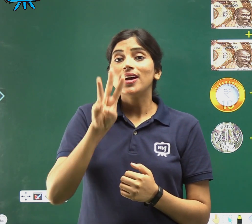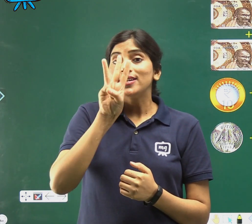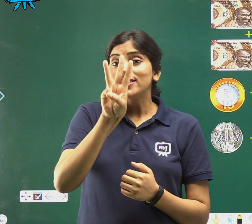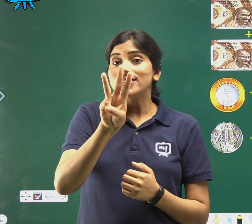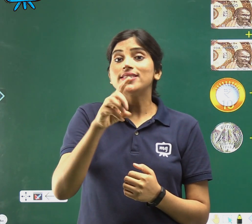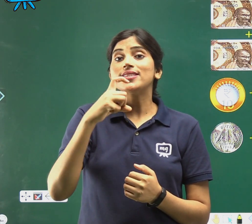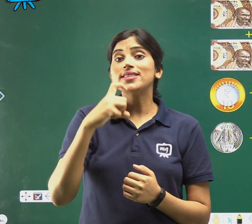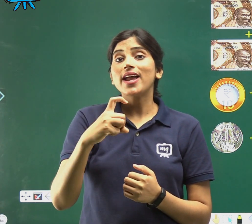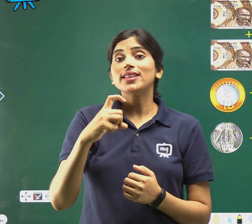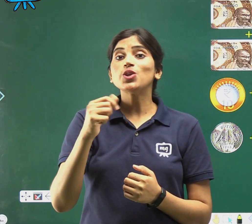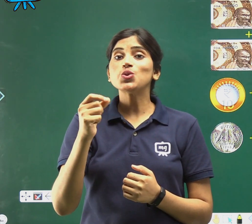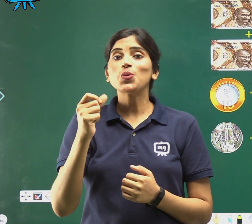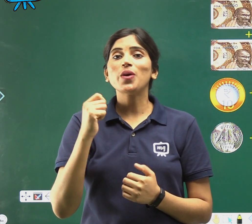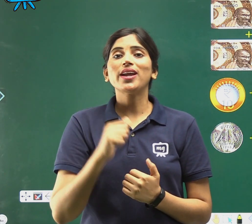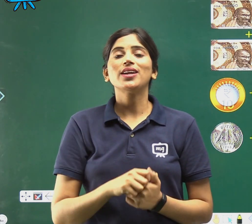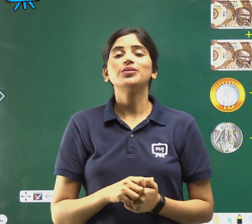37 रुपए।